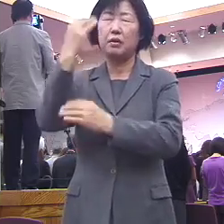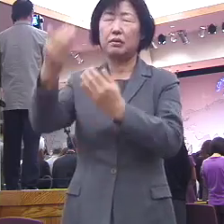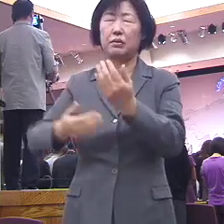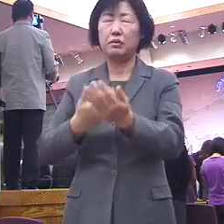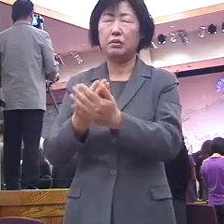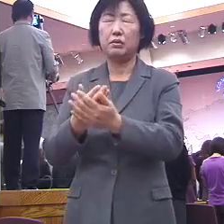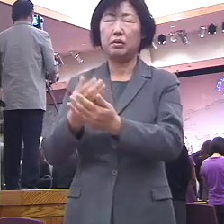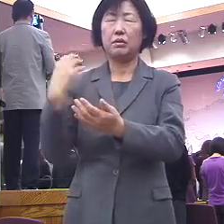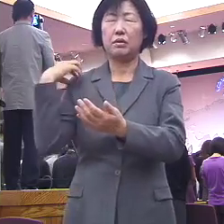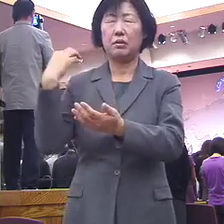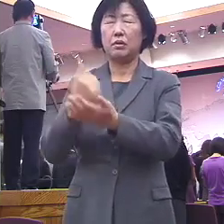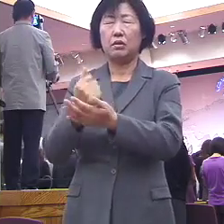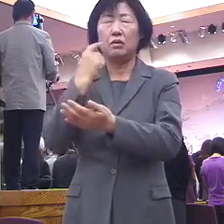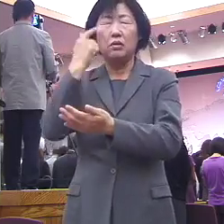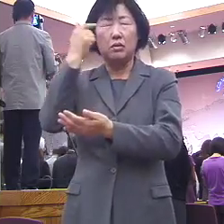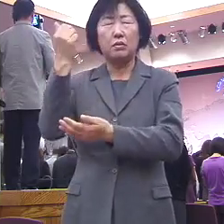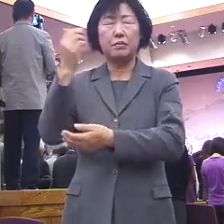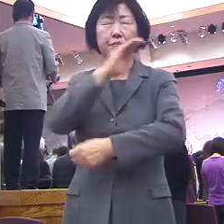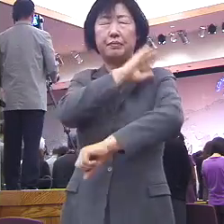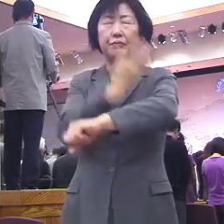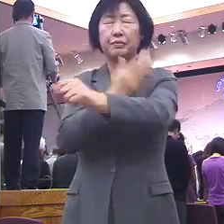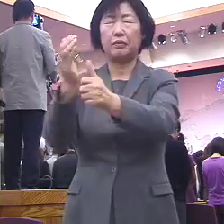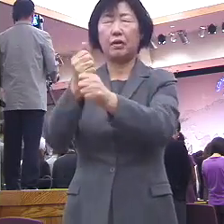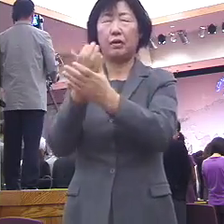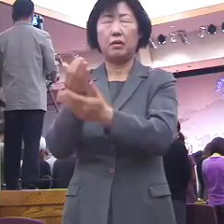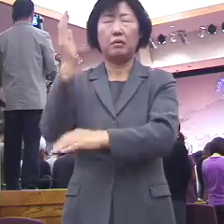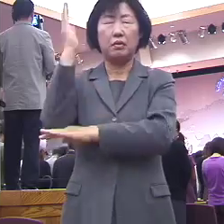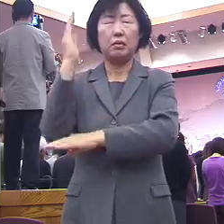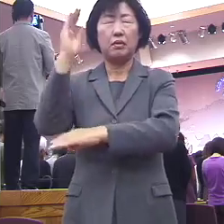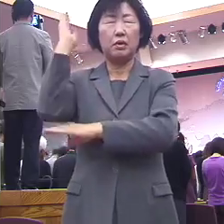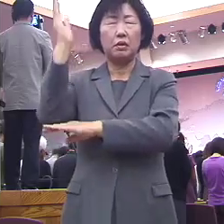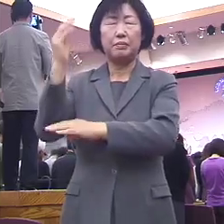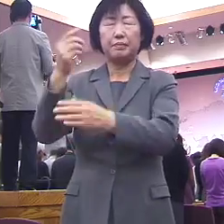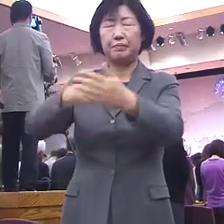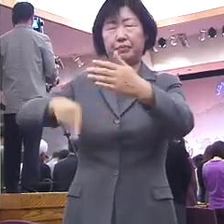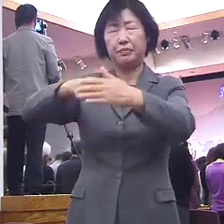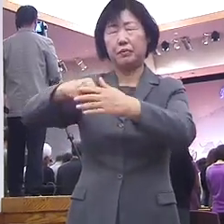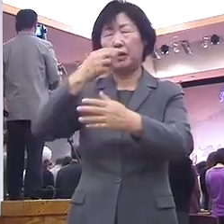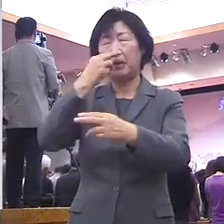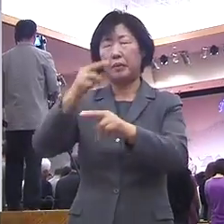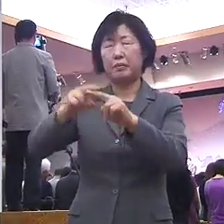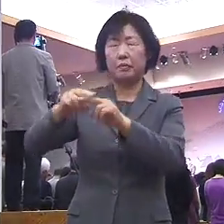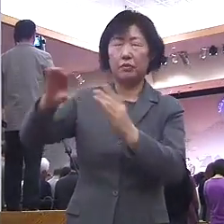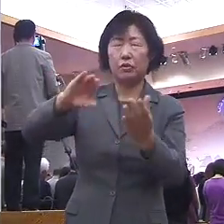주시고 목사님의 말씀 가운데 기름 부어 주시옵소서. 함께 기도합니다.